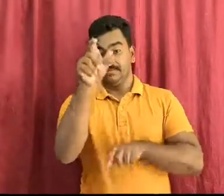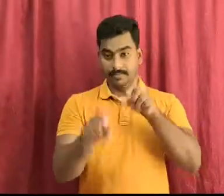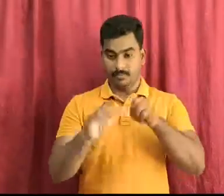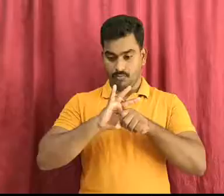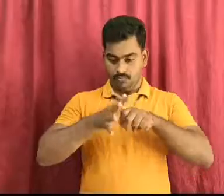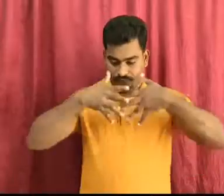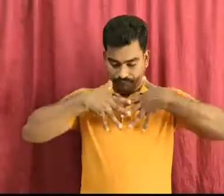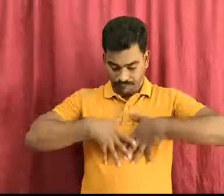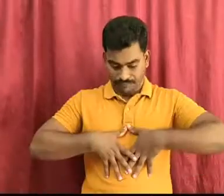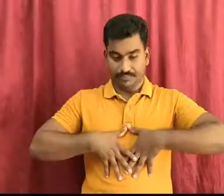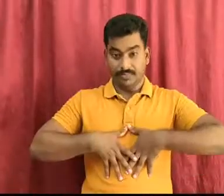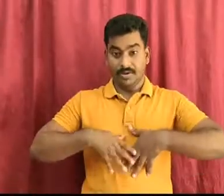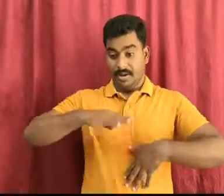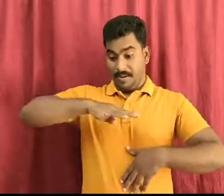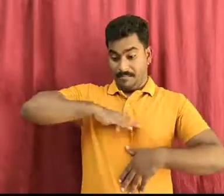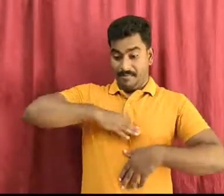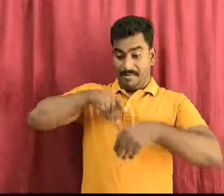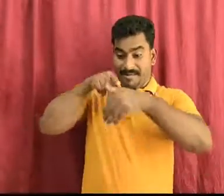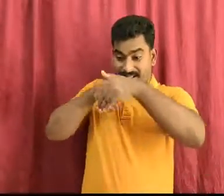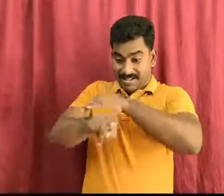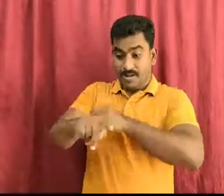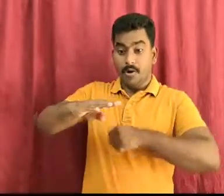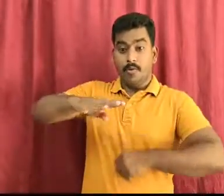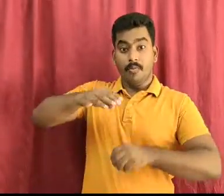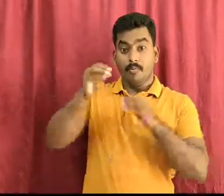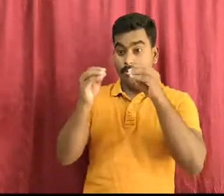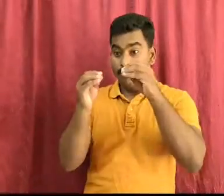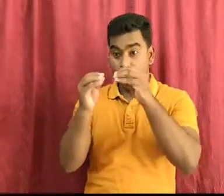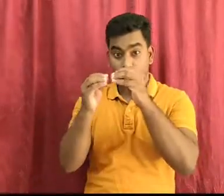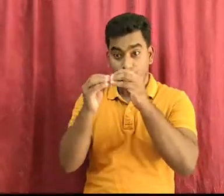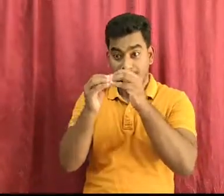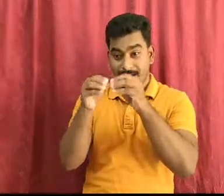6,427 പേർക്ക് രോഗം സ്ഥിരീകരിച്ചു.